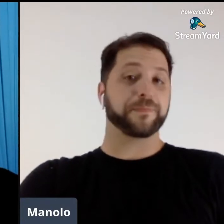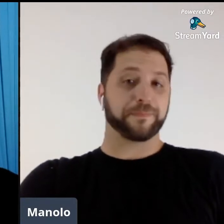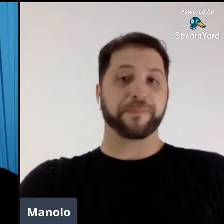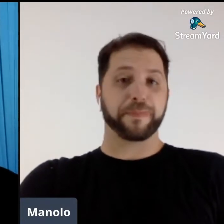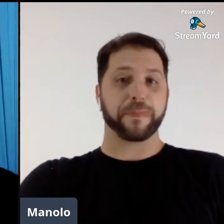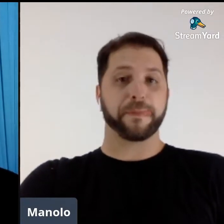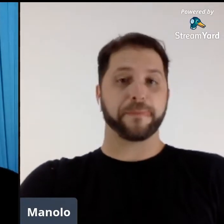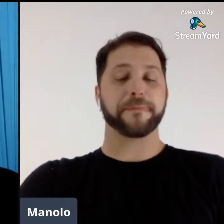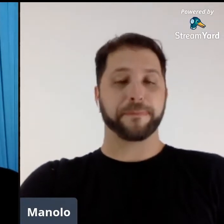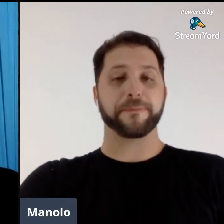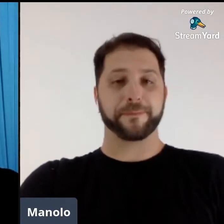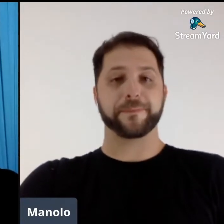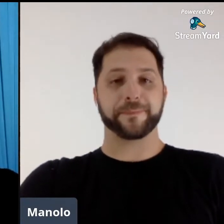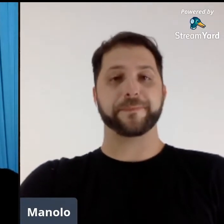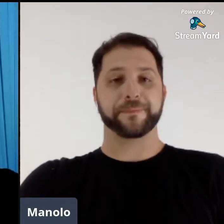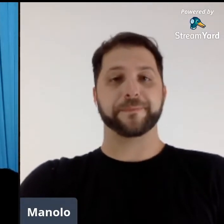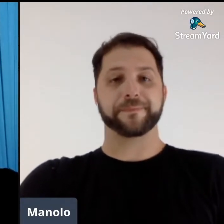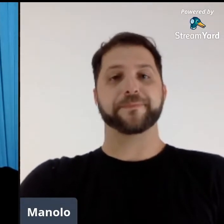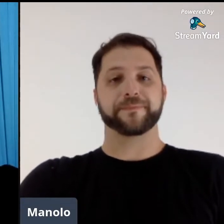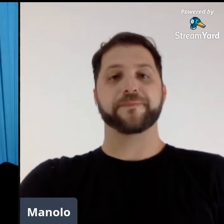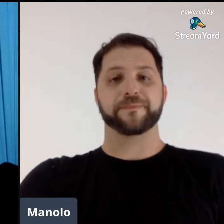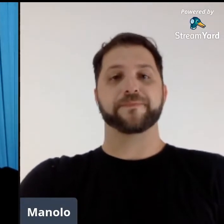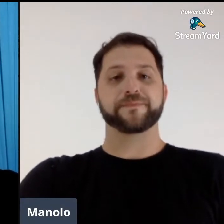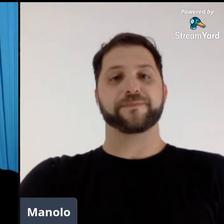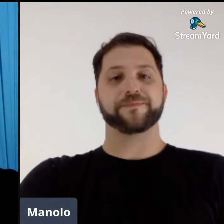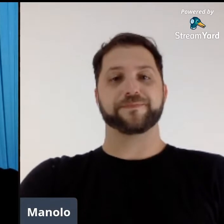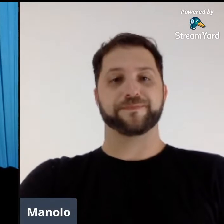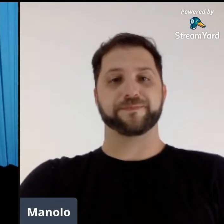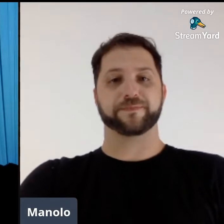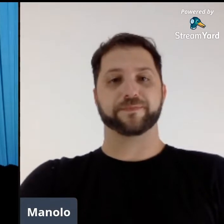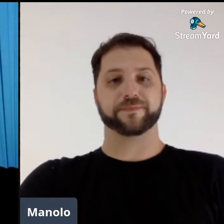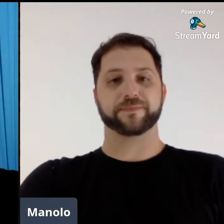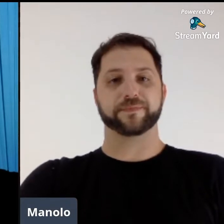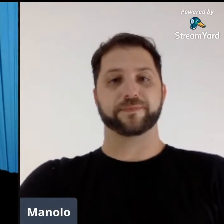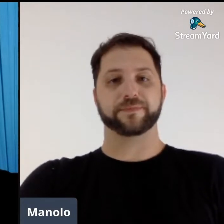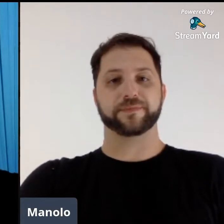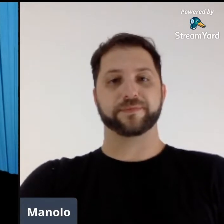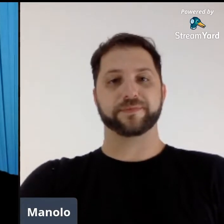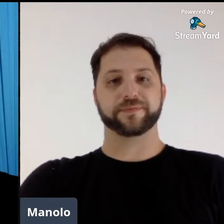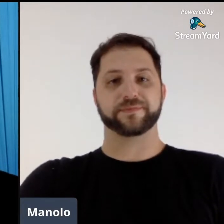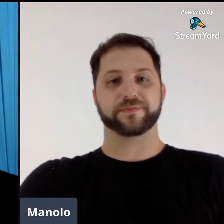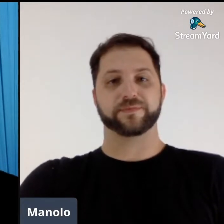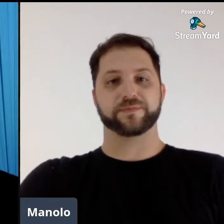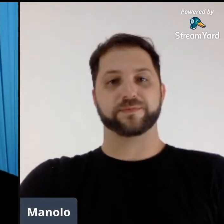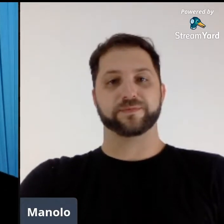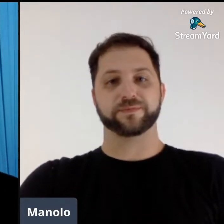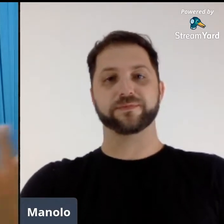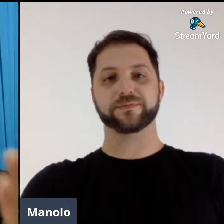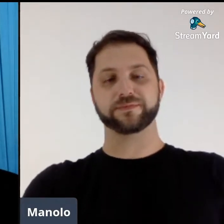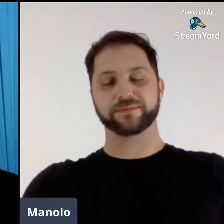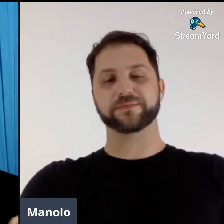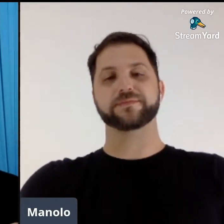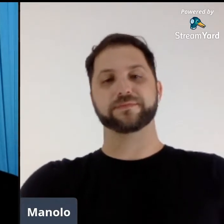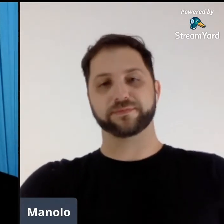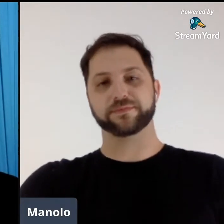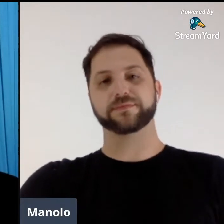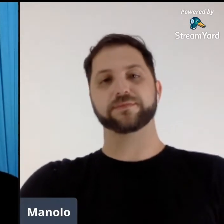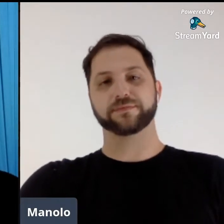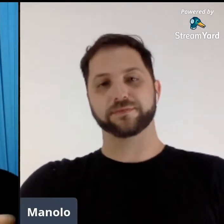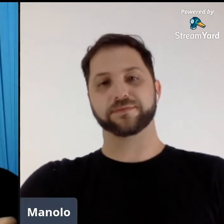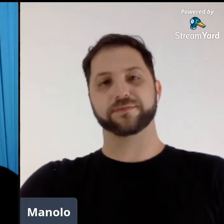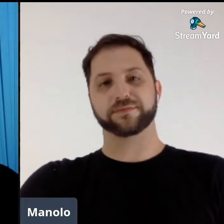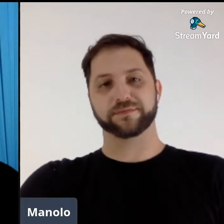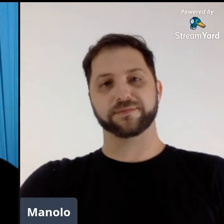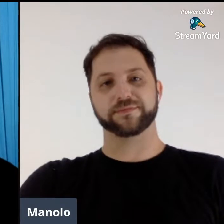precisa de ajuda, de uma pessoa que anda com muletas, que a pessoa vê que precisa de ajuda para subir no ônibus. Mas o